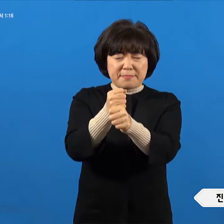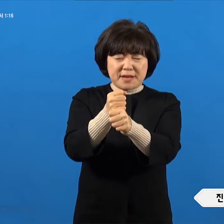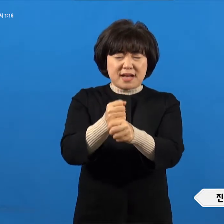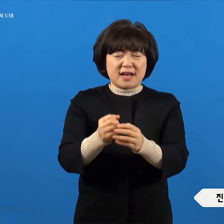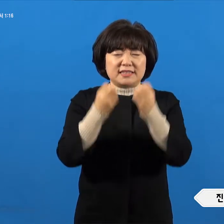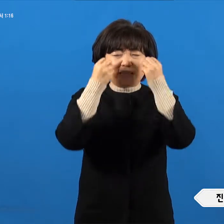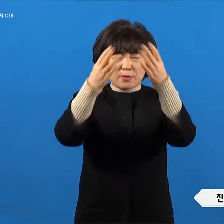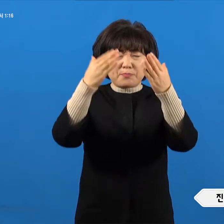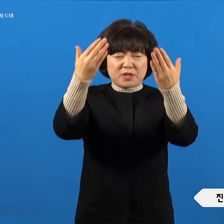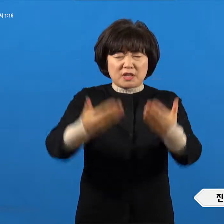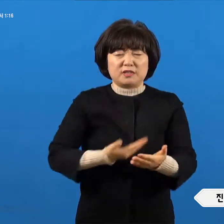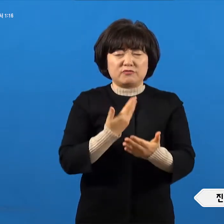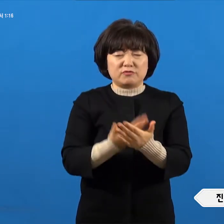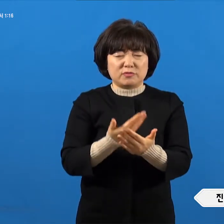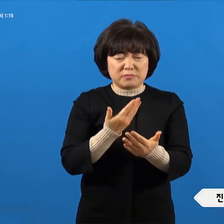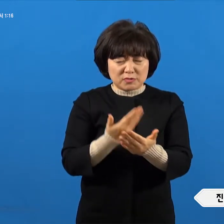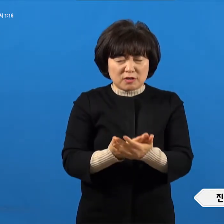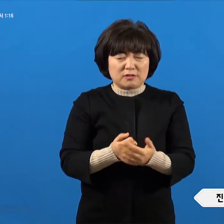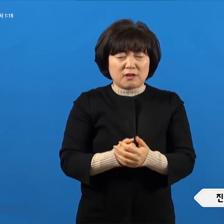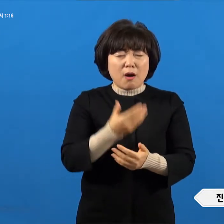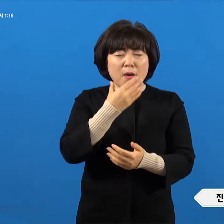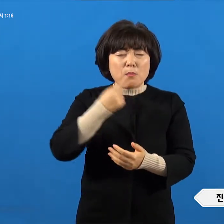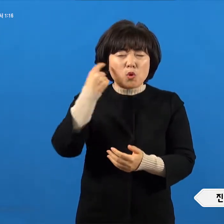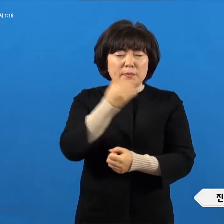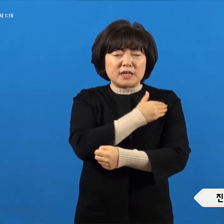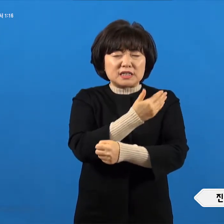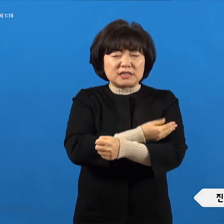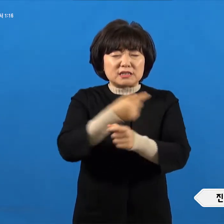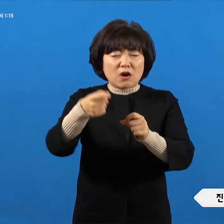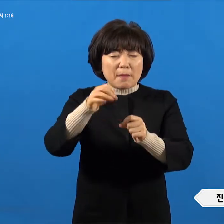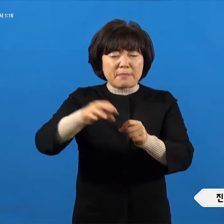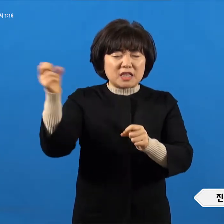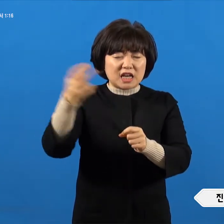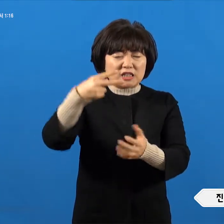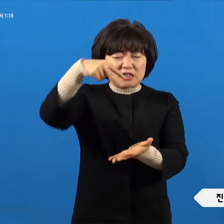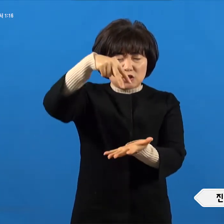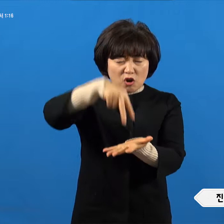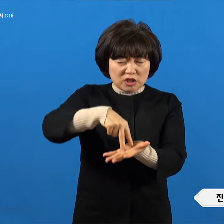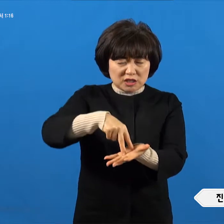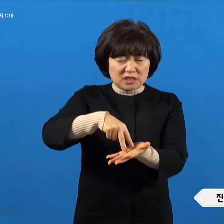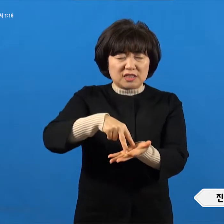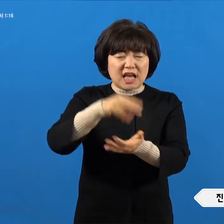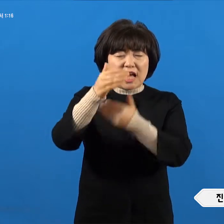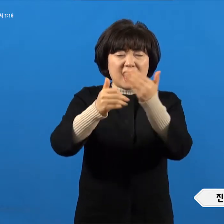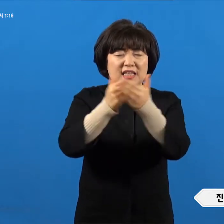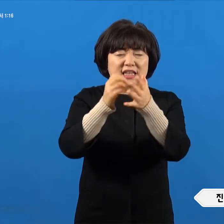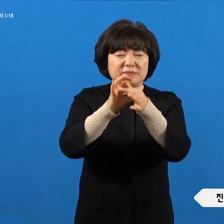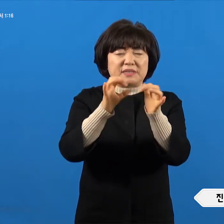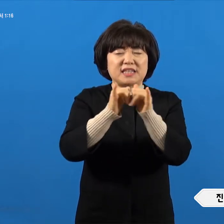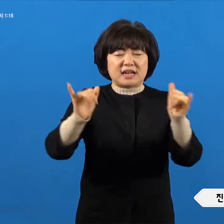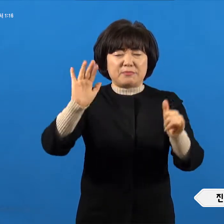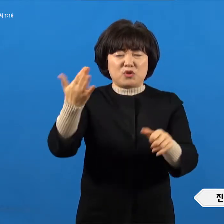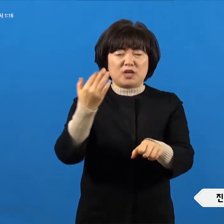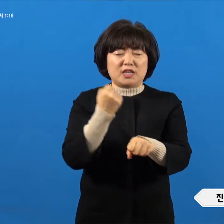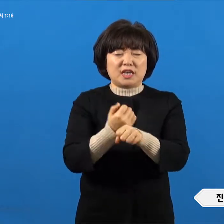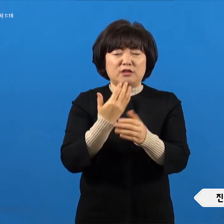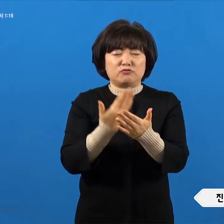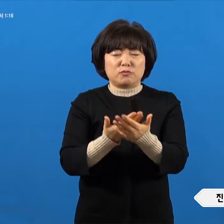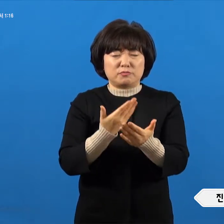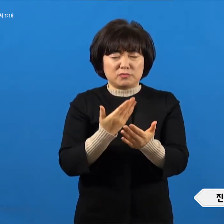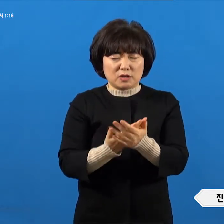새롭게 하여 주옵소서. 복음의 능력 앞에 다시 쓰는 하나님의 사람들이 되도록 하나님